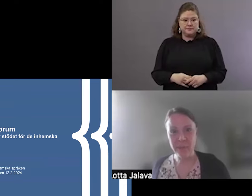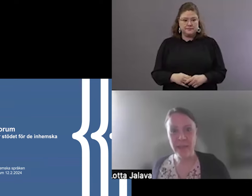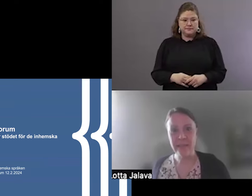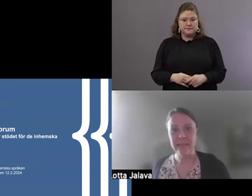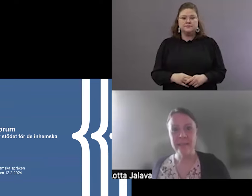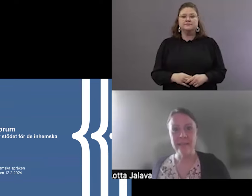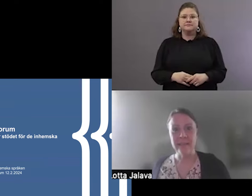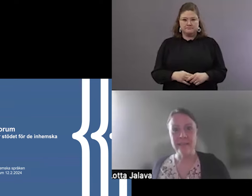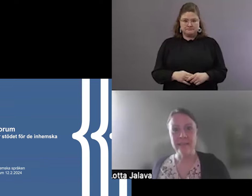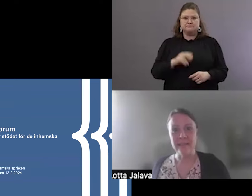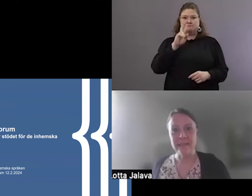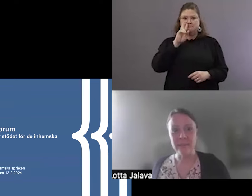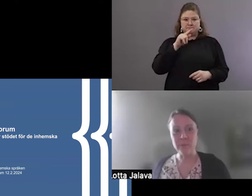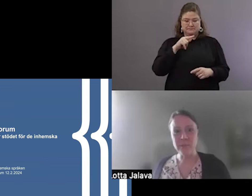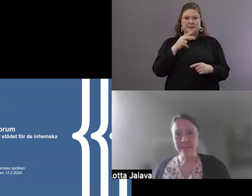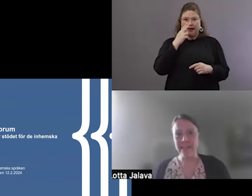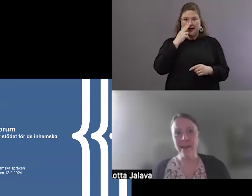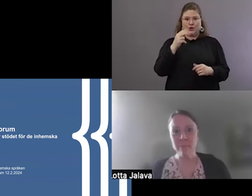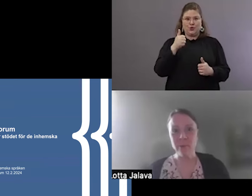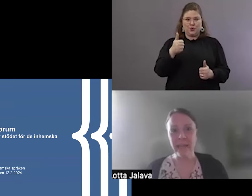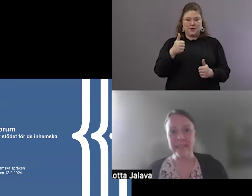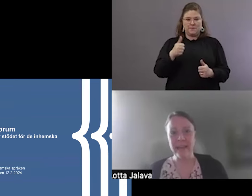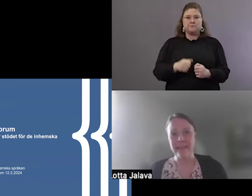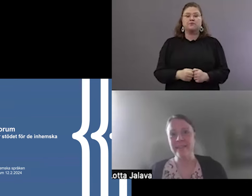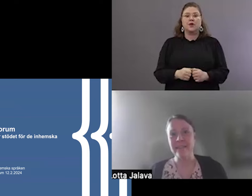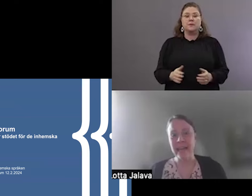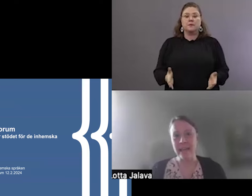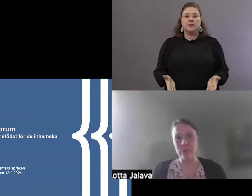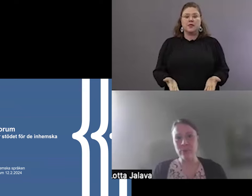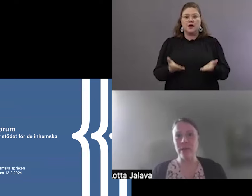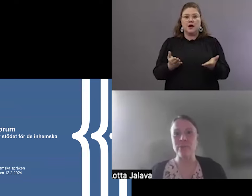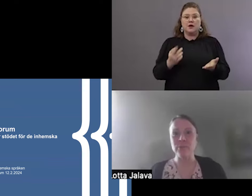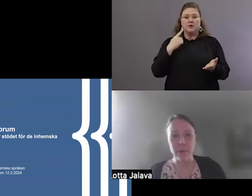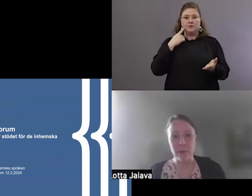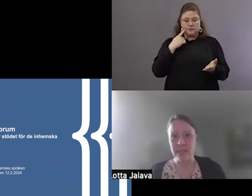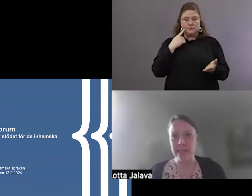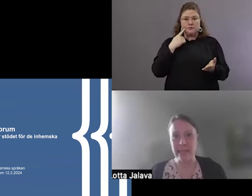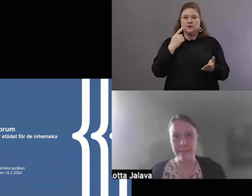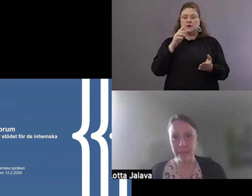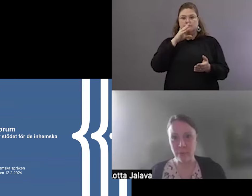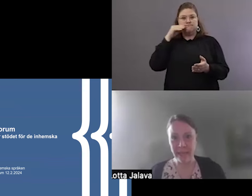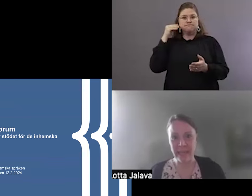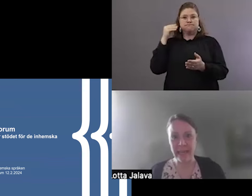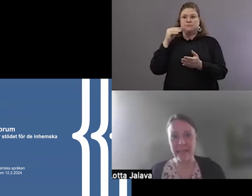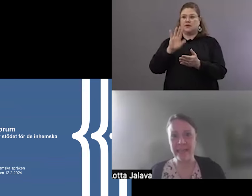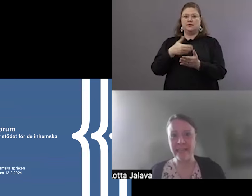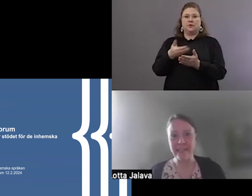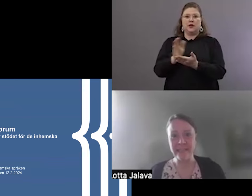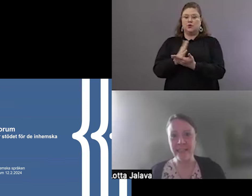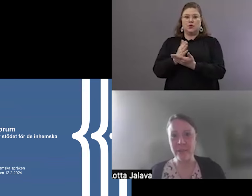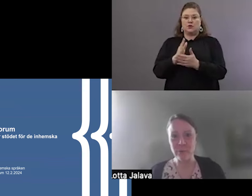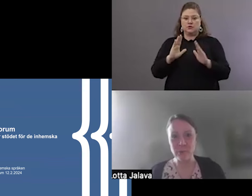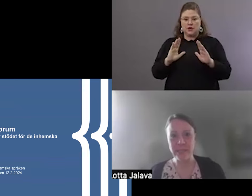Taitaa näkyä. Kun selvisi aamulla, että täällä ei ole tulkkausta suomenruotsalaiselle viittomakielelle,